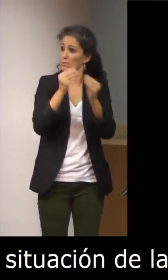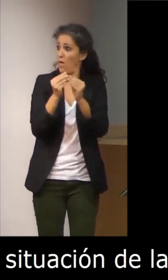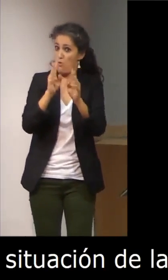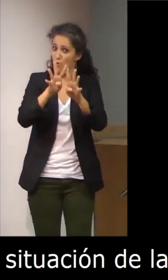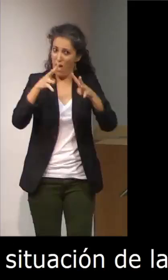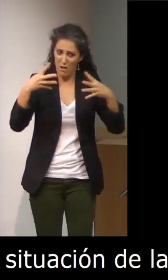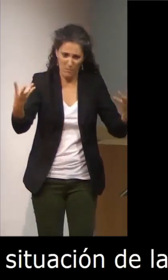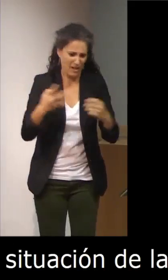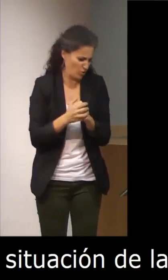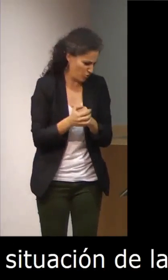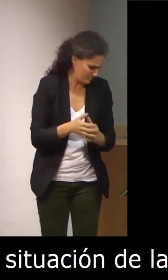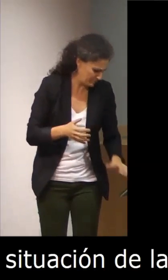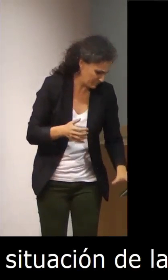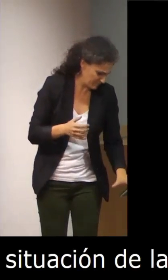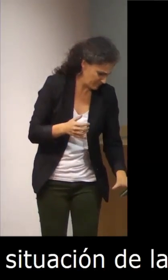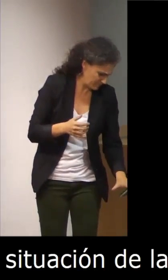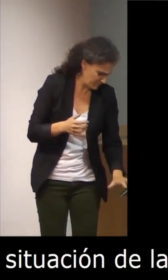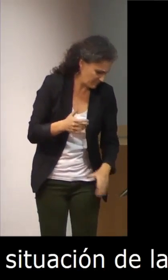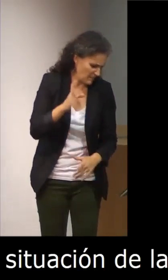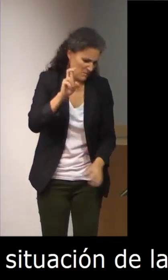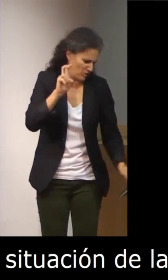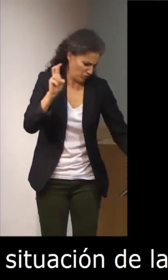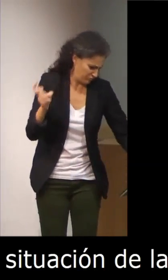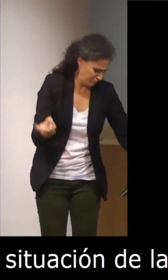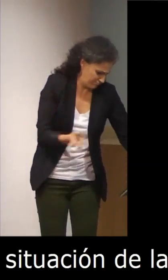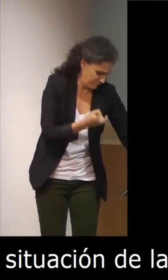formación complementaria adaptada al marco